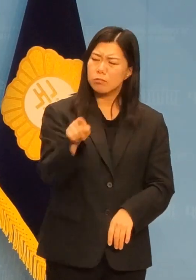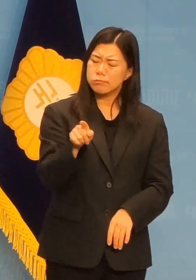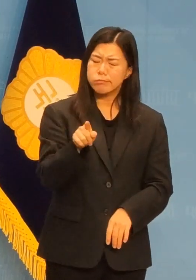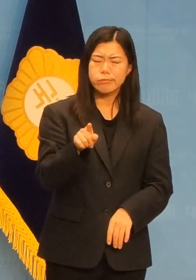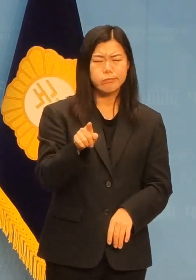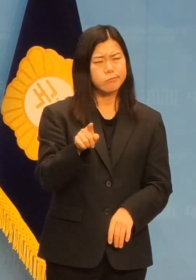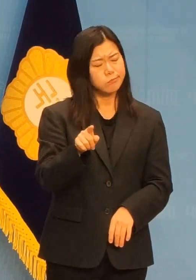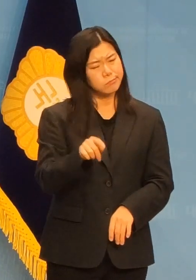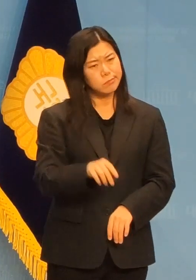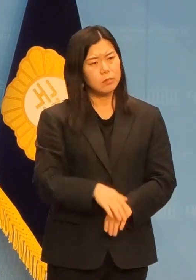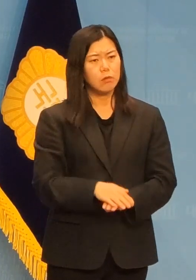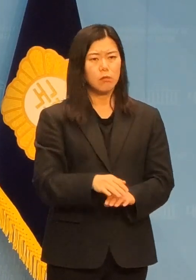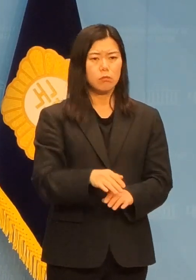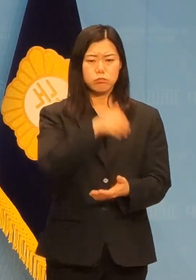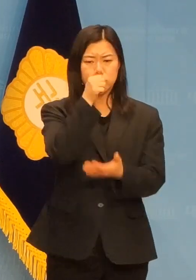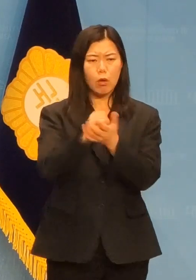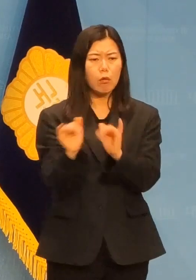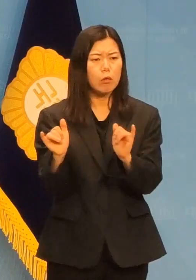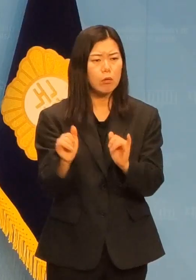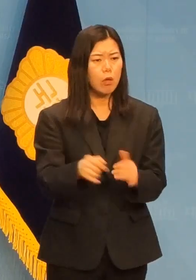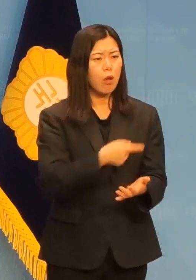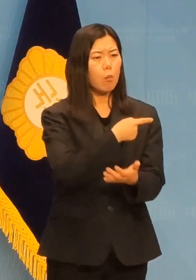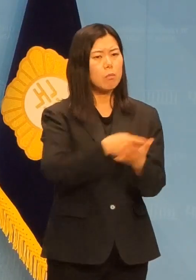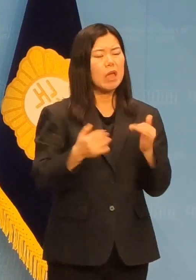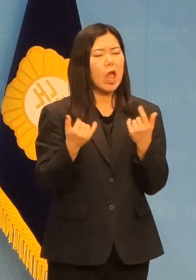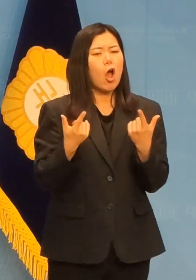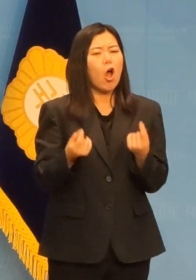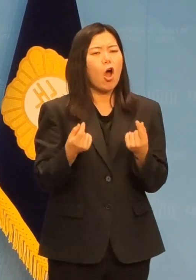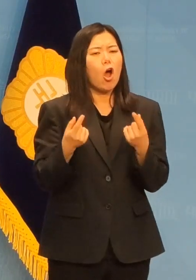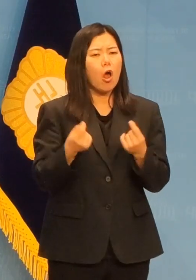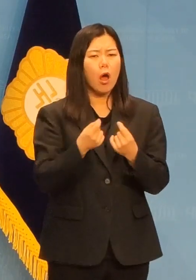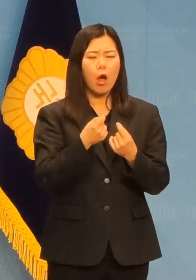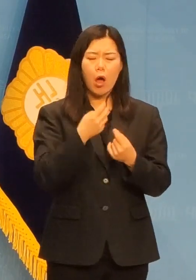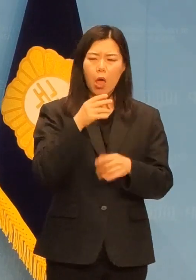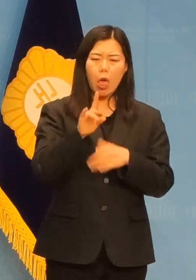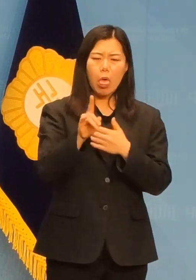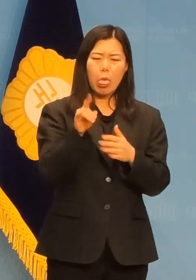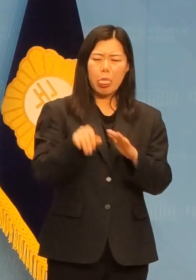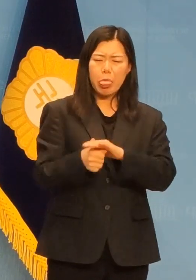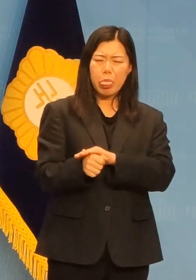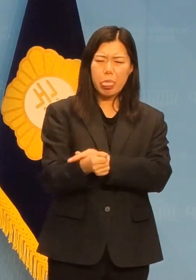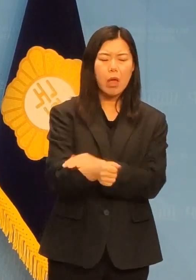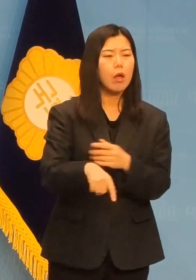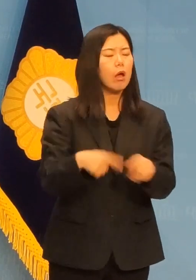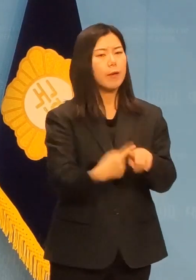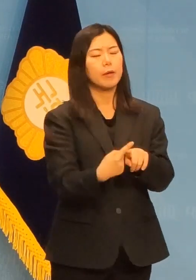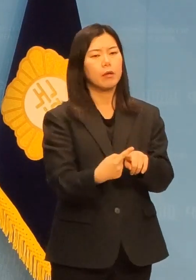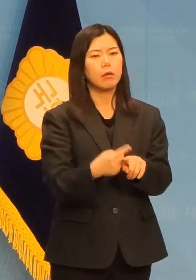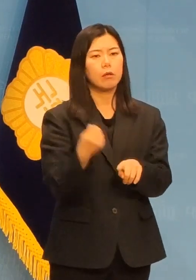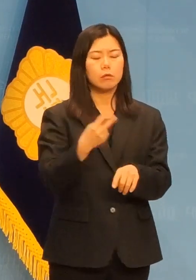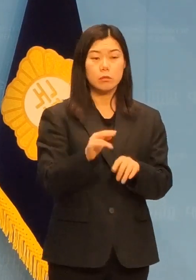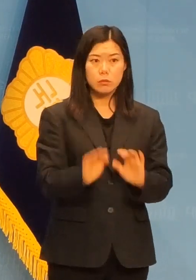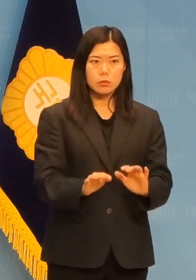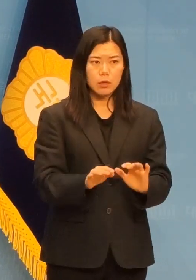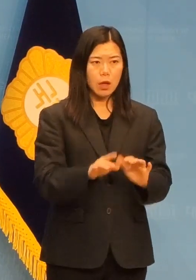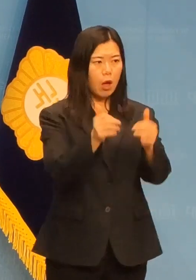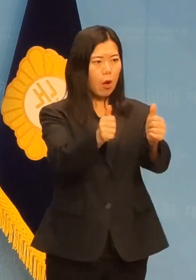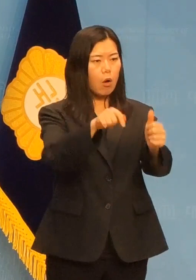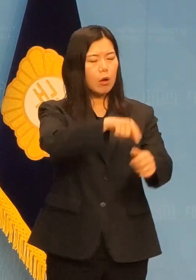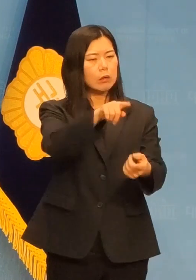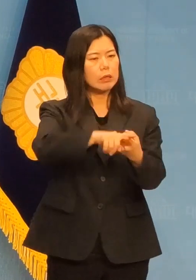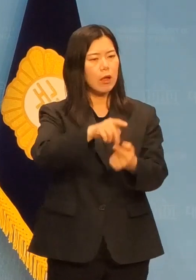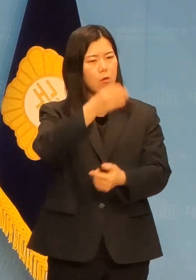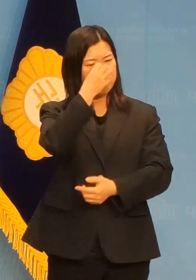것은 가해자가 피해자로 둔갑하는 뱀같이 영악한 행태이자 사법부를 향한